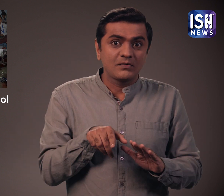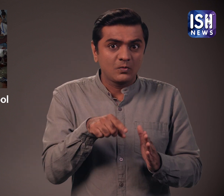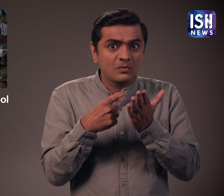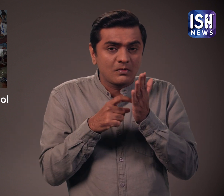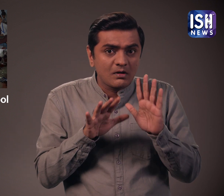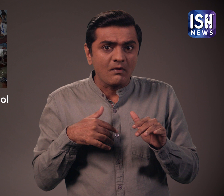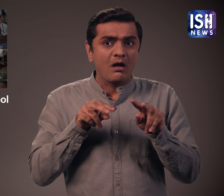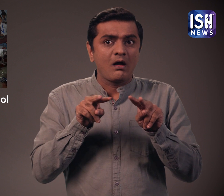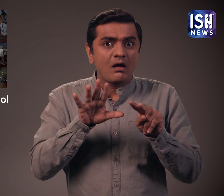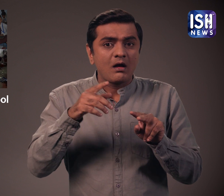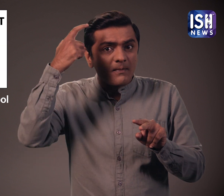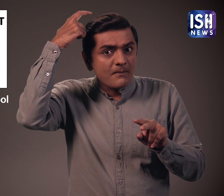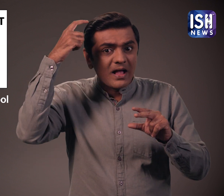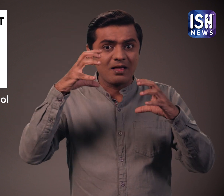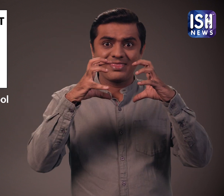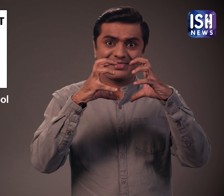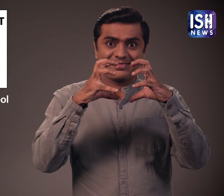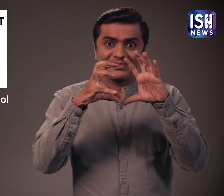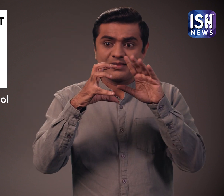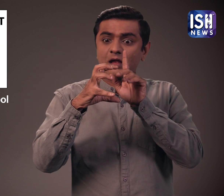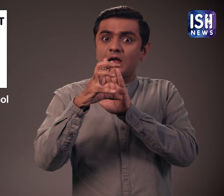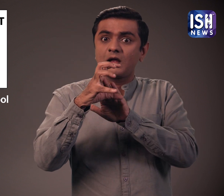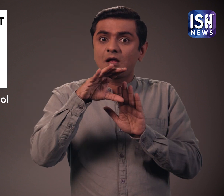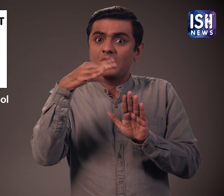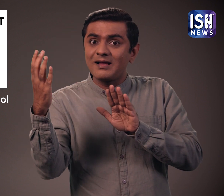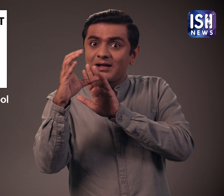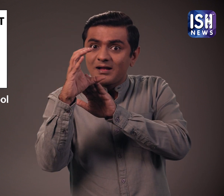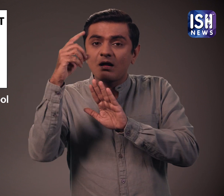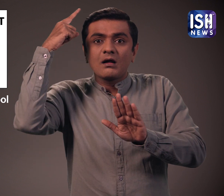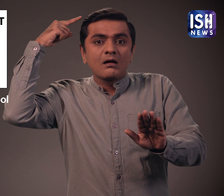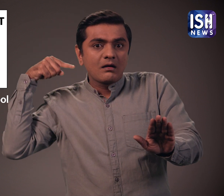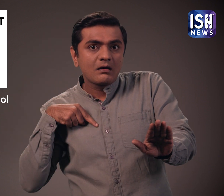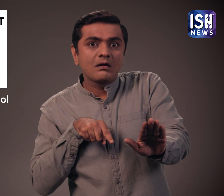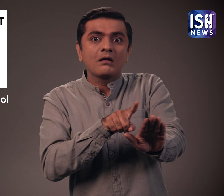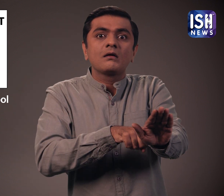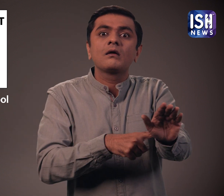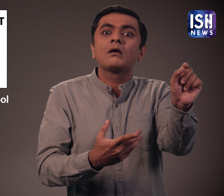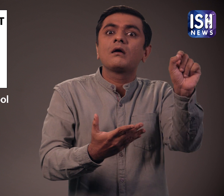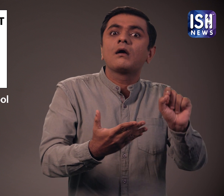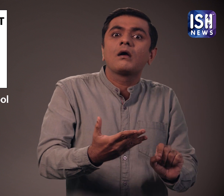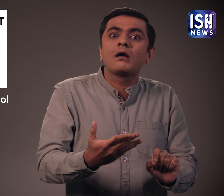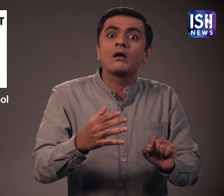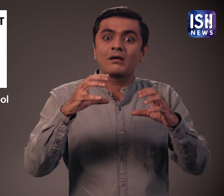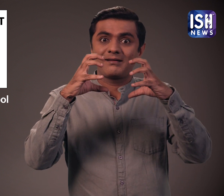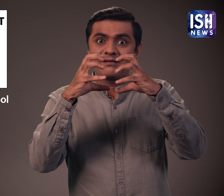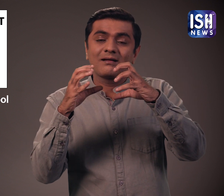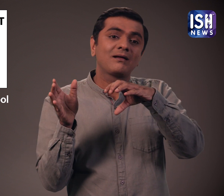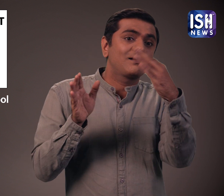जिनके मश्टश का बाया भाग प्रबल है या मजबूत होता है वे दाएं हाथ वाले बन जाते हैं जबकि